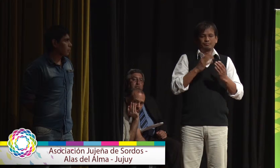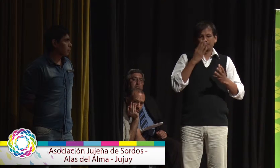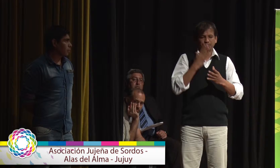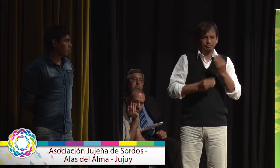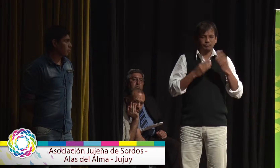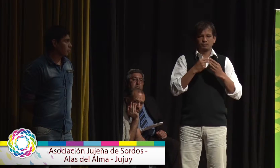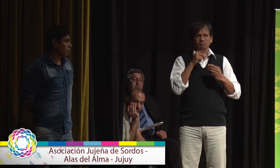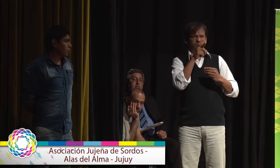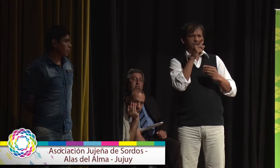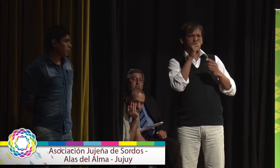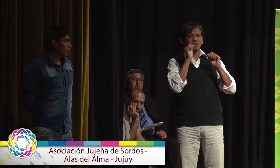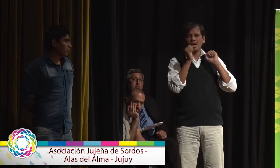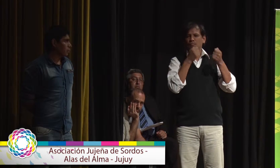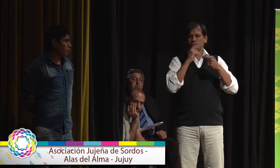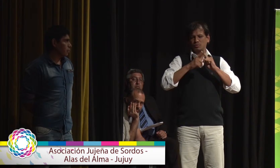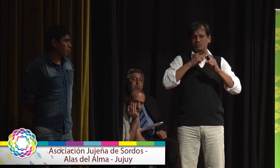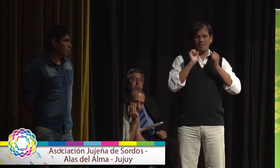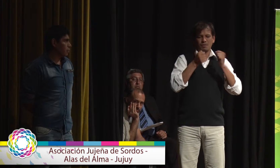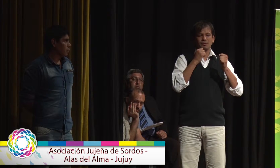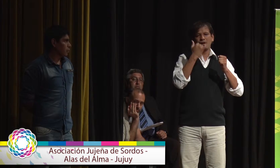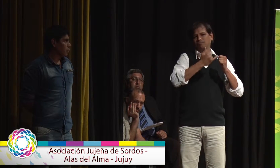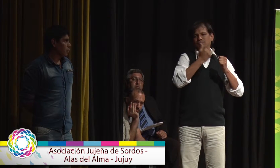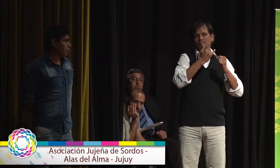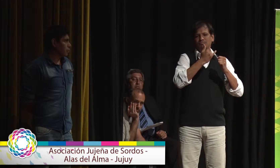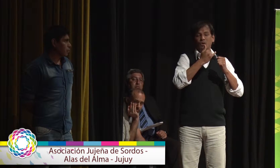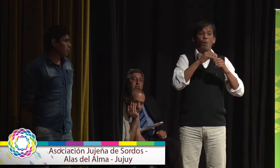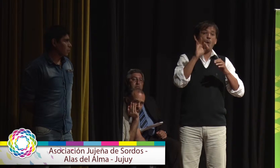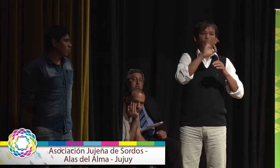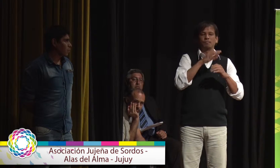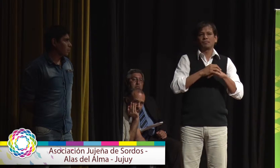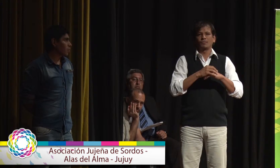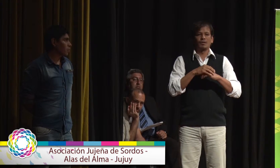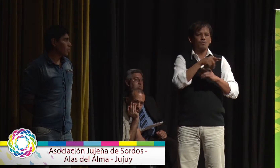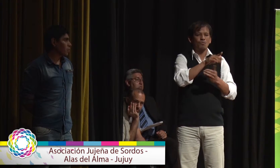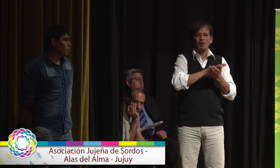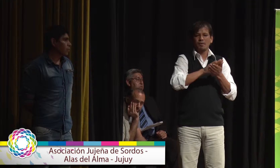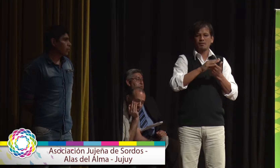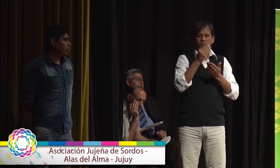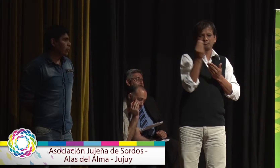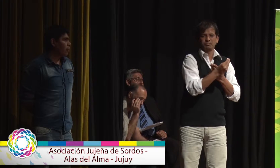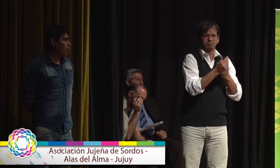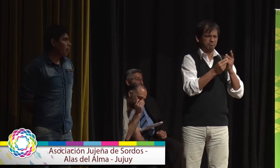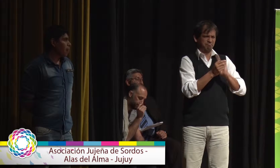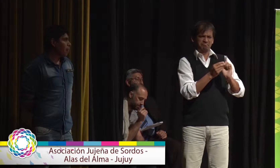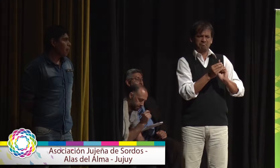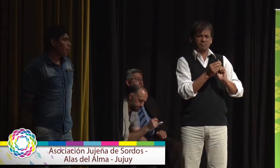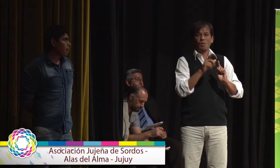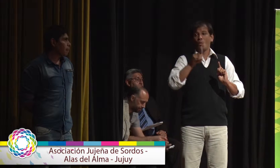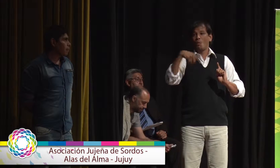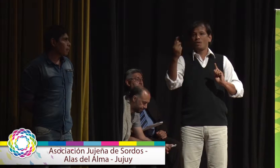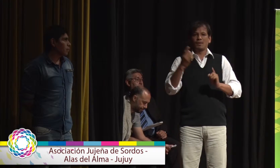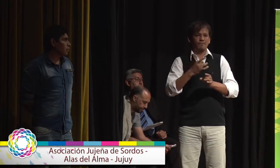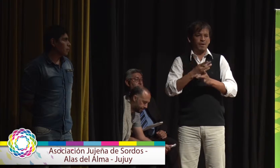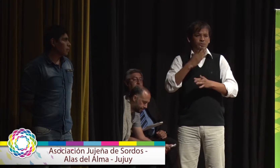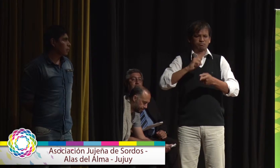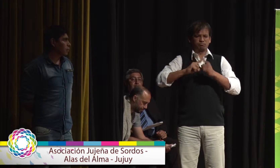visualmente notable, y esas fallas, por diferentes situaciones, porque está nervioso, o porque falta